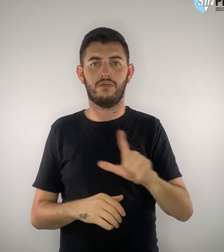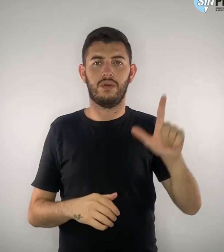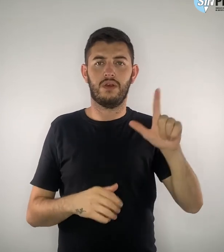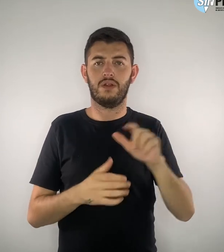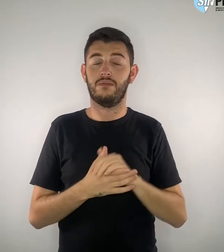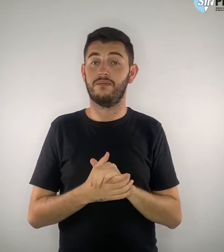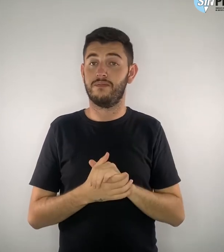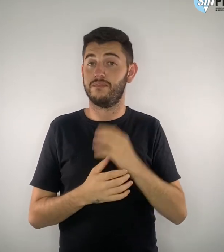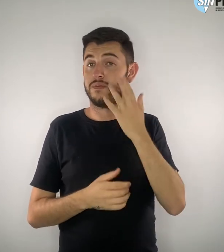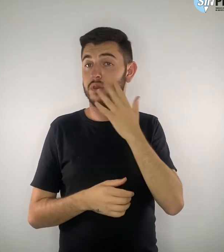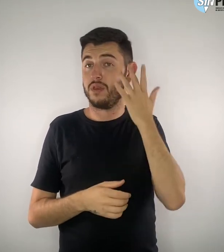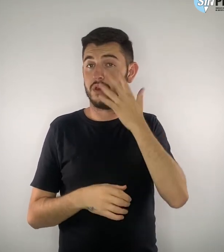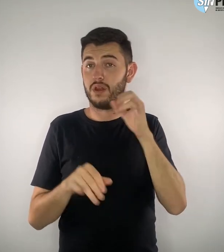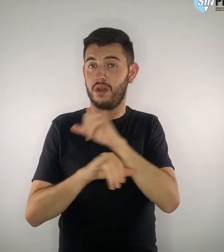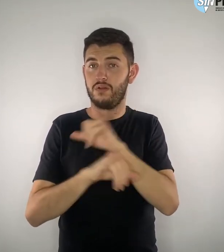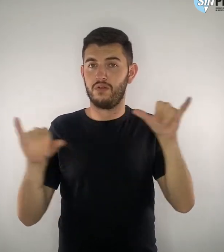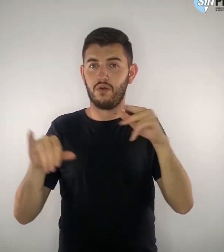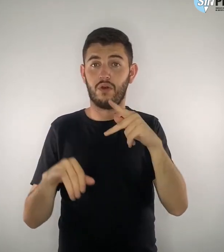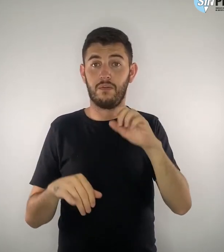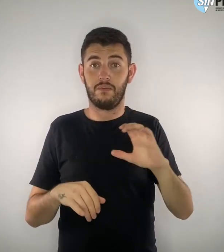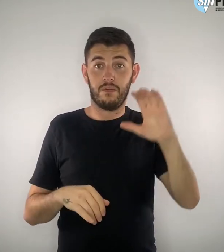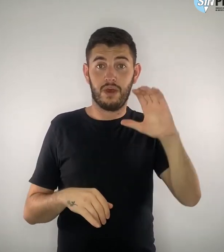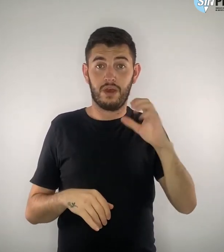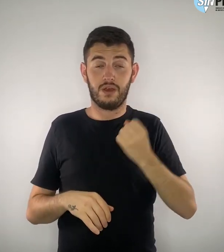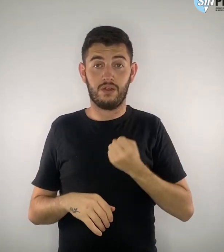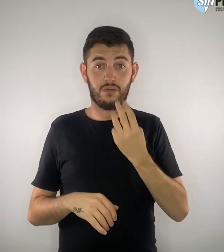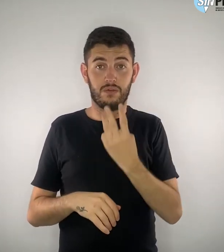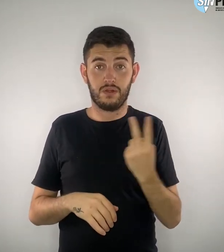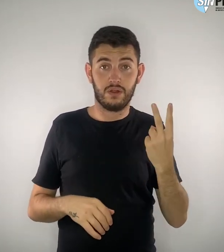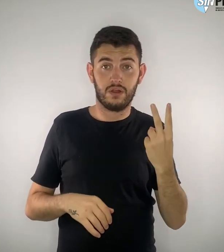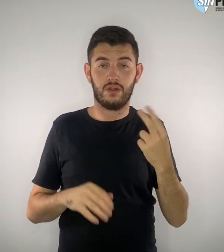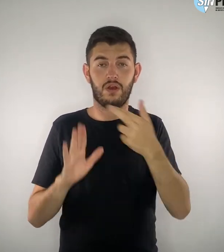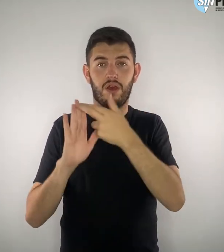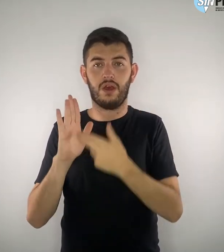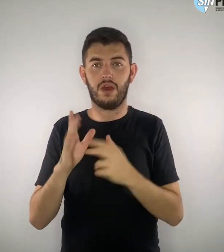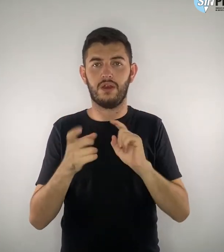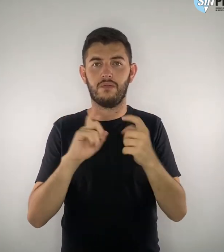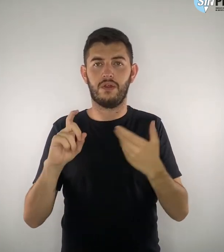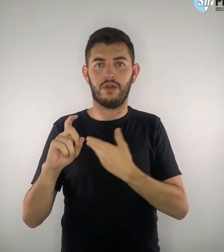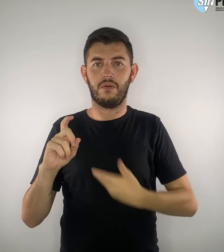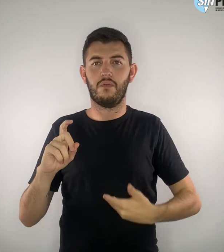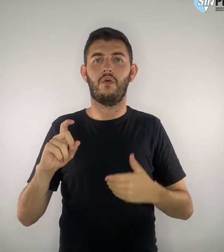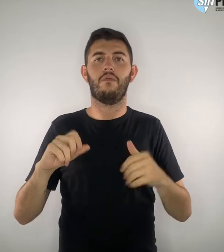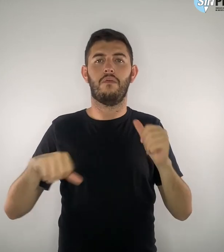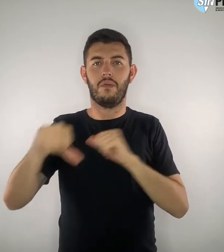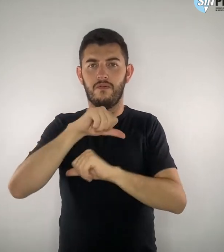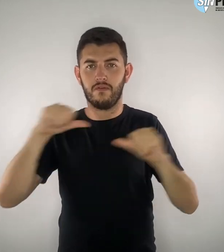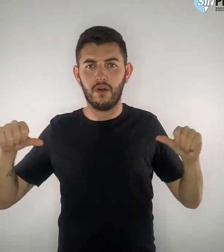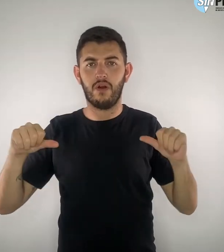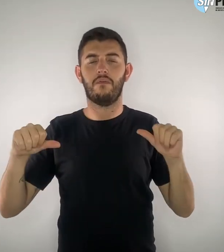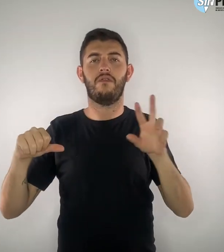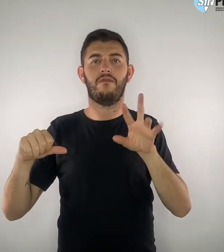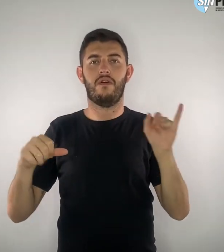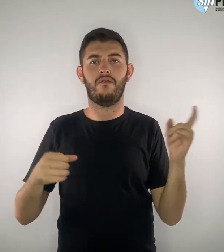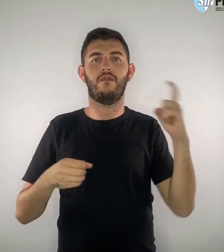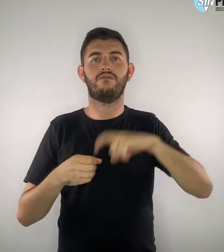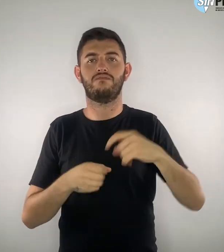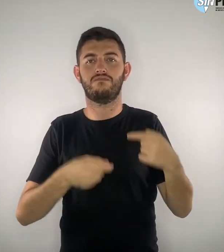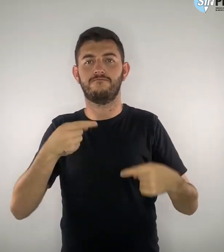colocar a PEC 32 da reforma administrativa imediatamente em tramitação. Uma